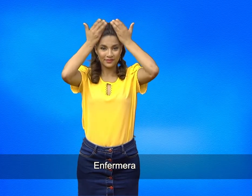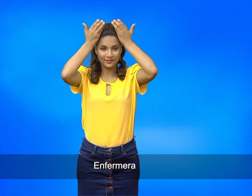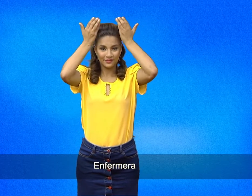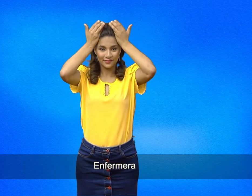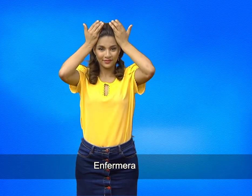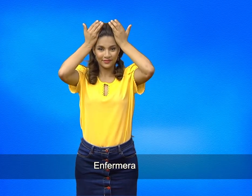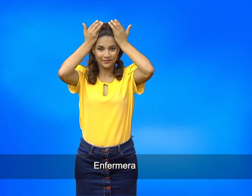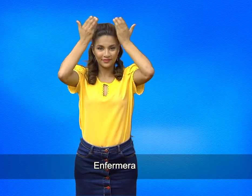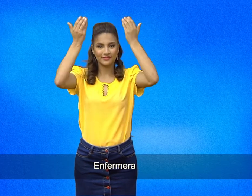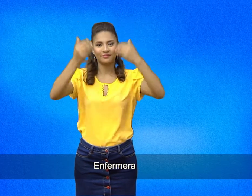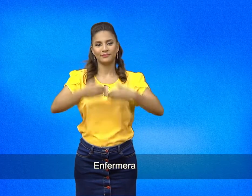enfermera